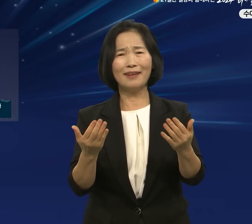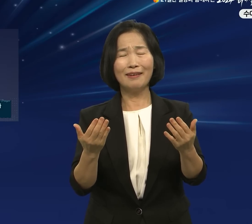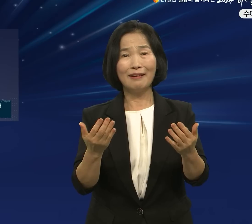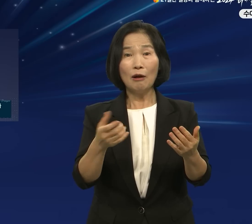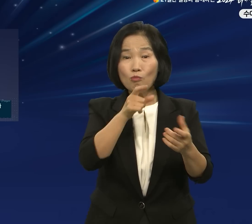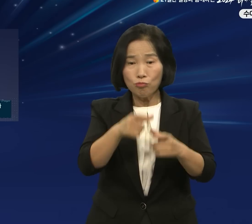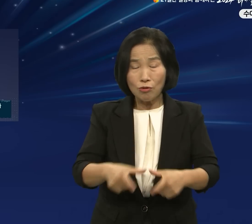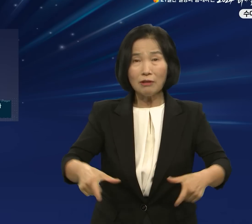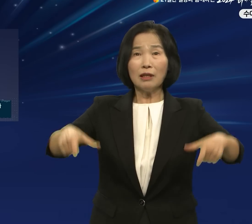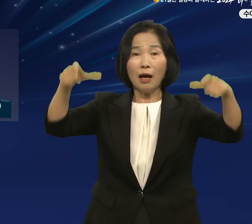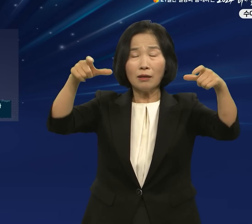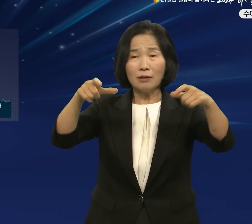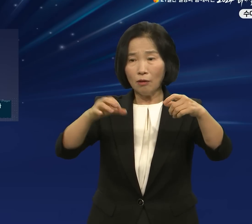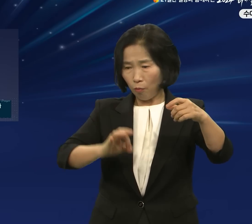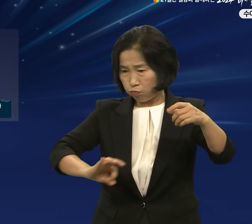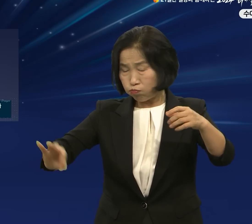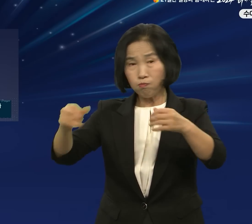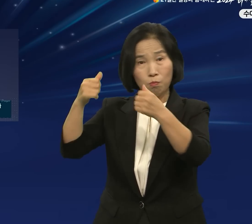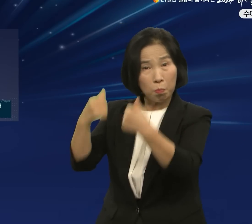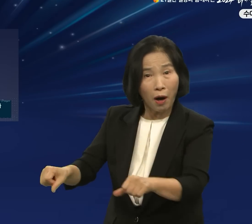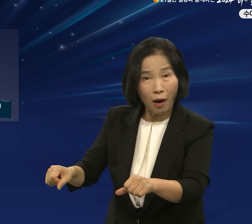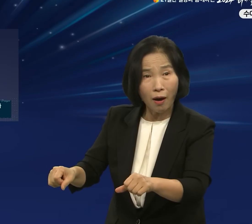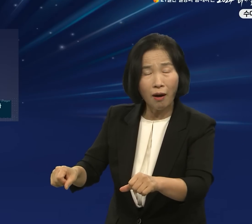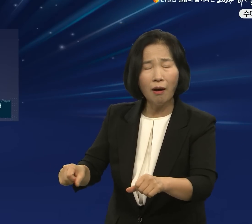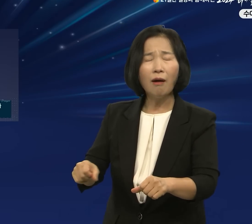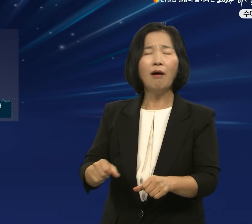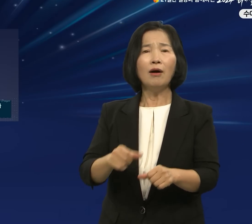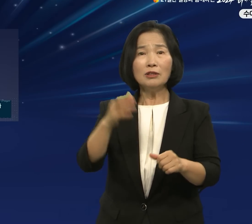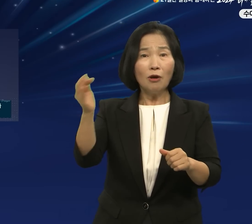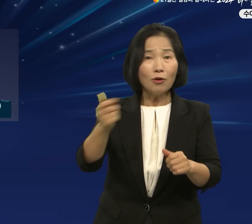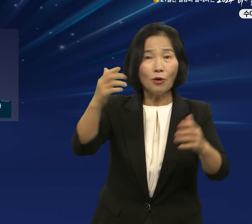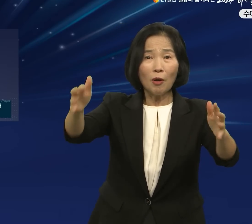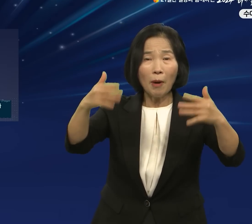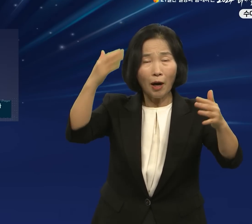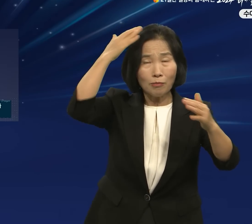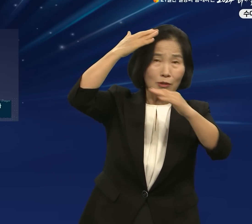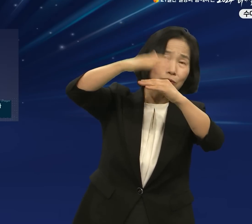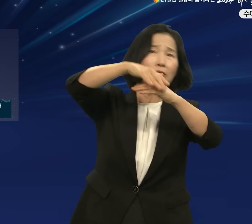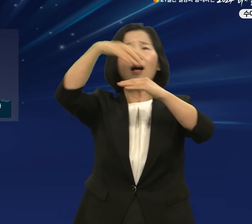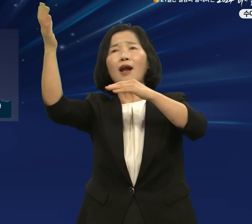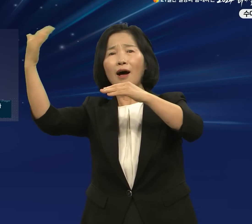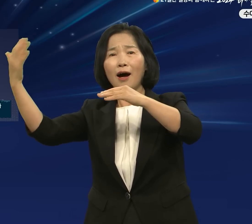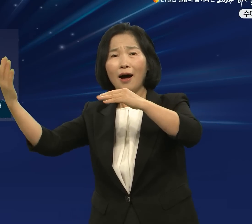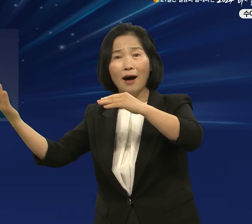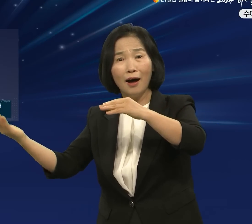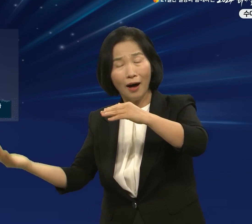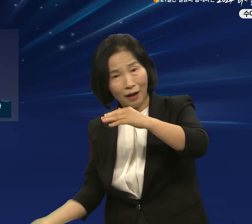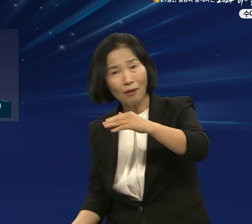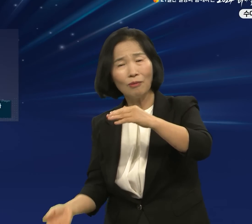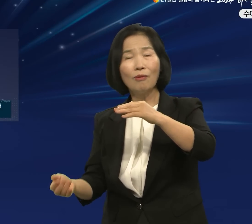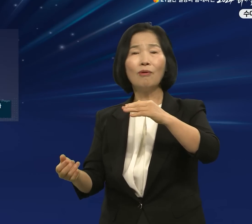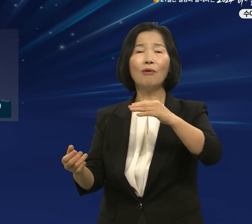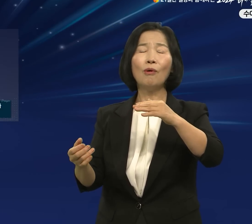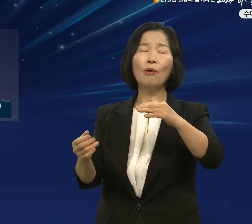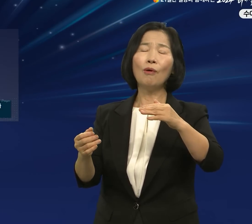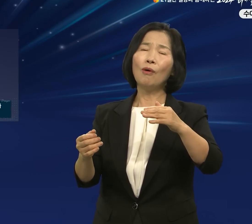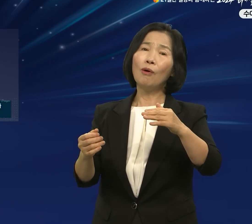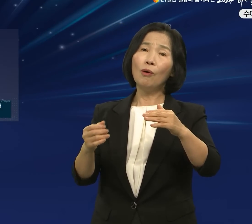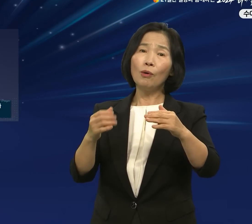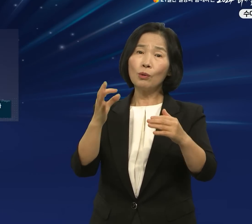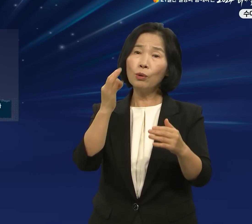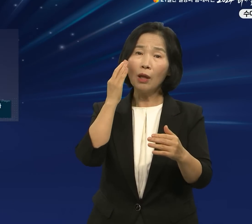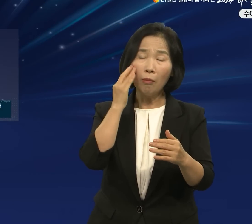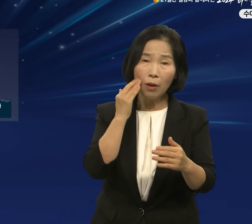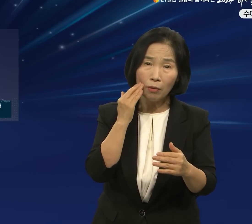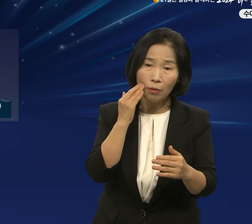물탱크가 터지고 성령의 바람이 불어서 지붕을 날려버리고 그래서 메주콩을